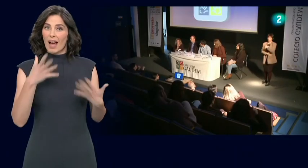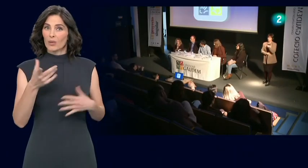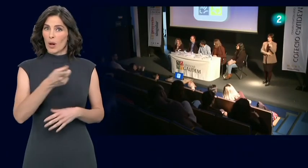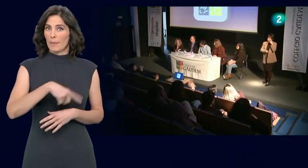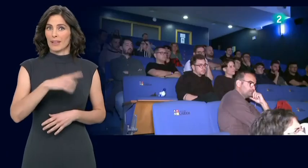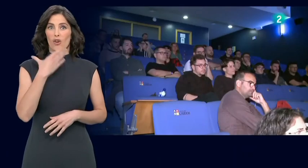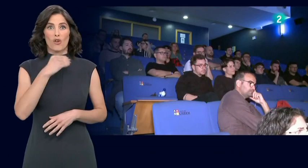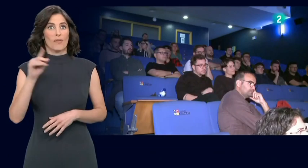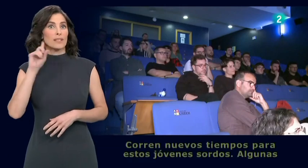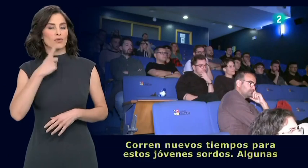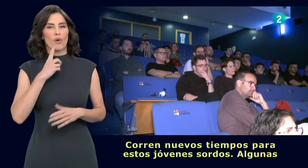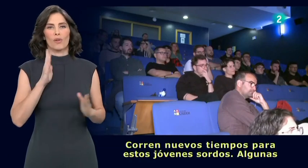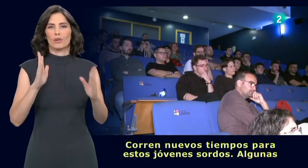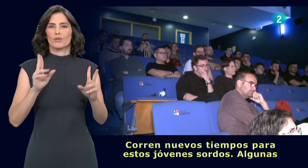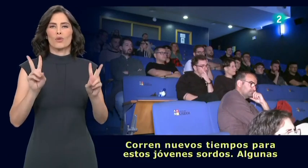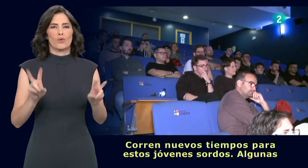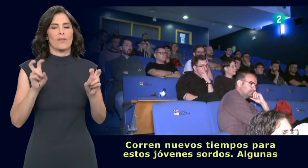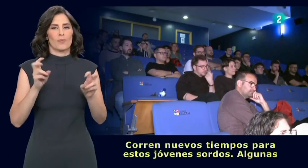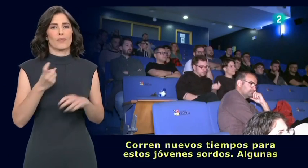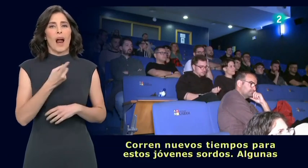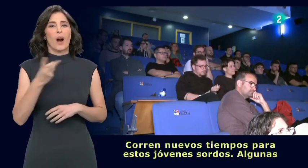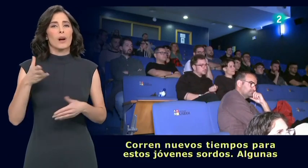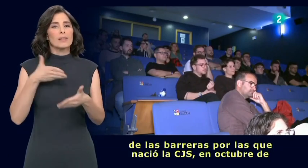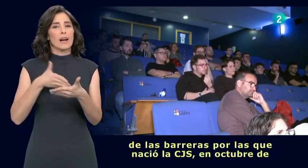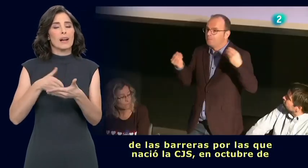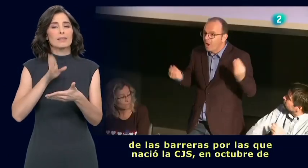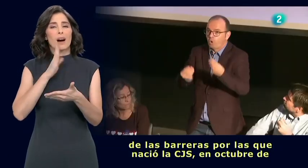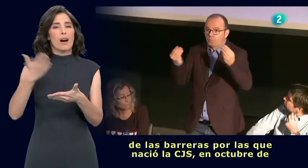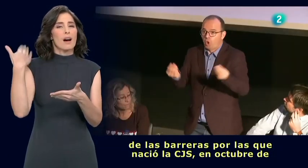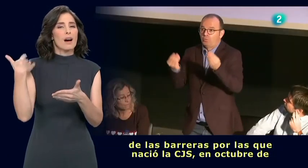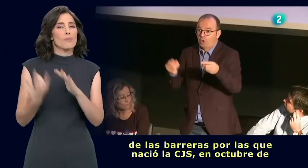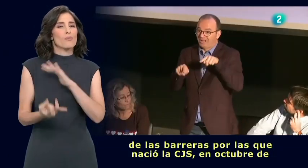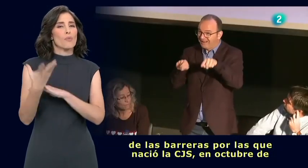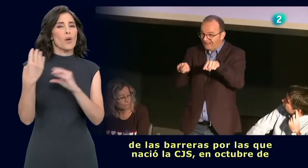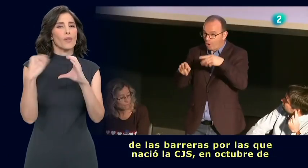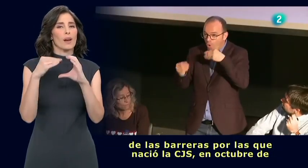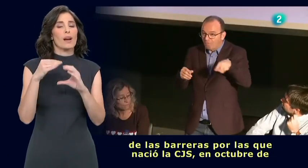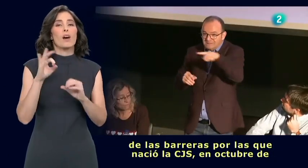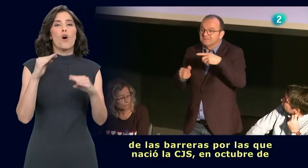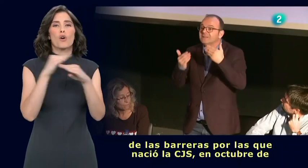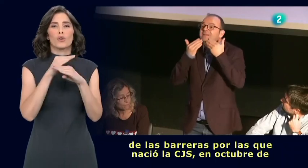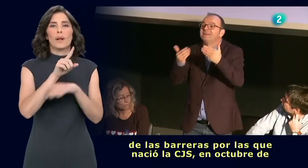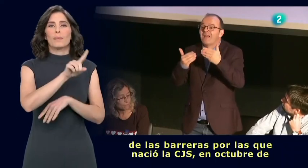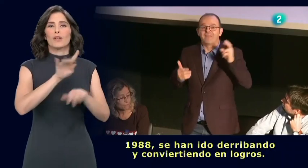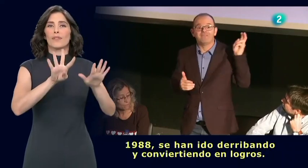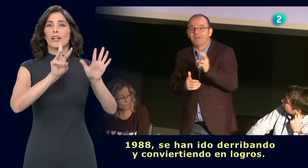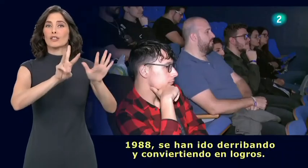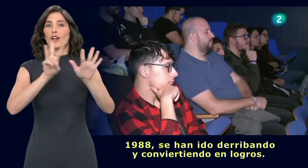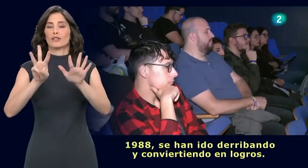Corren nuevos tiempos para estos jóvenes sordos. Algunas de las barreras por las que nació la CJS en octubre de 1988